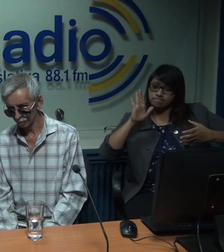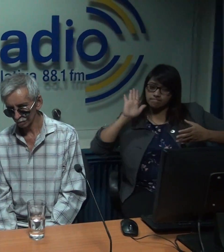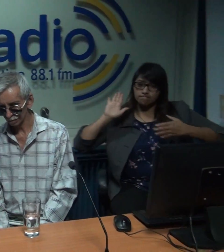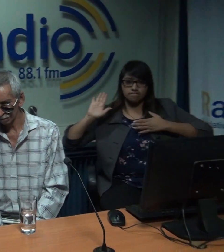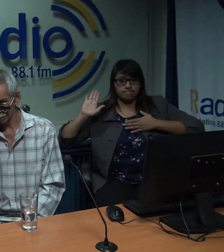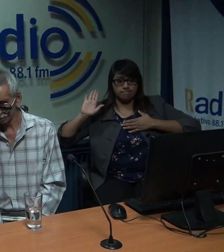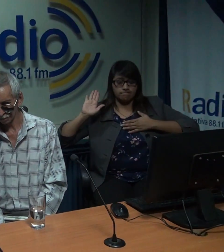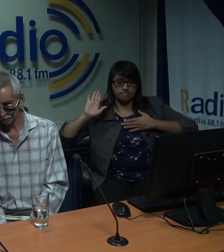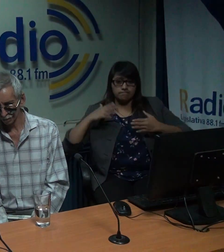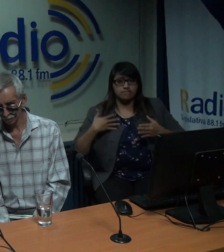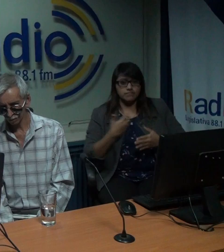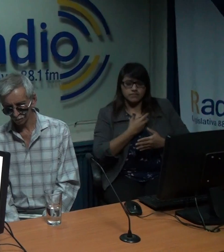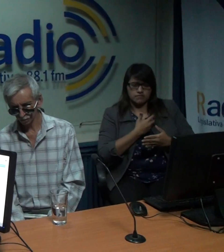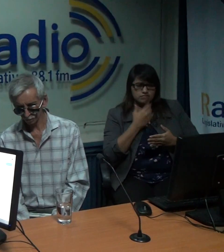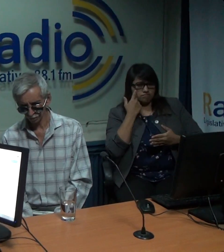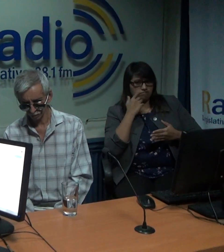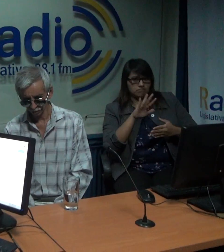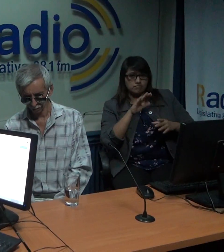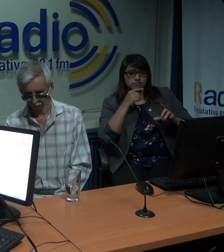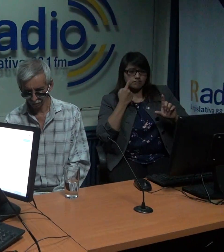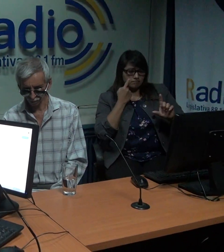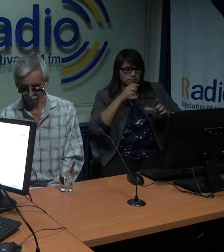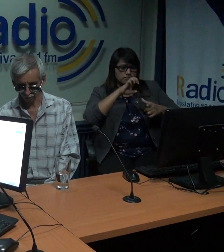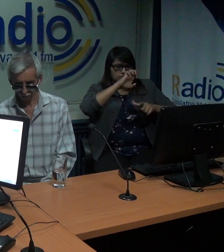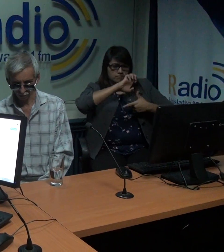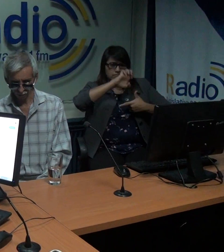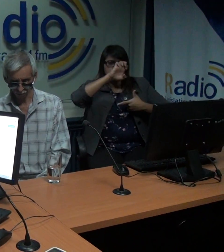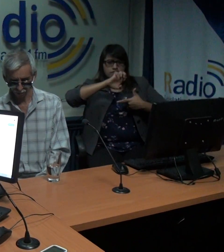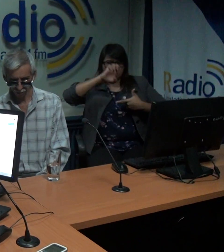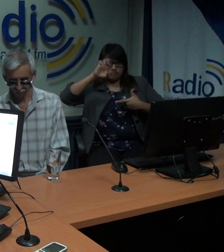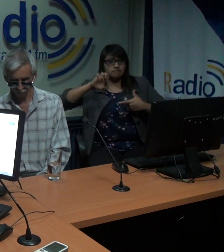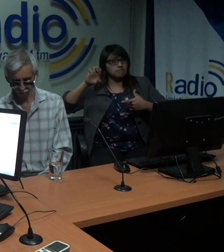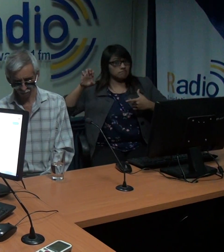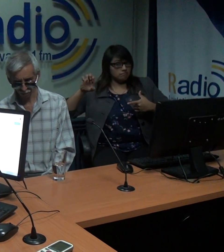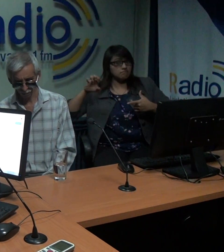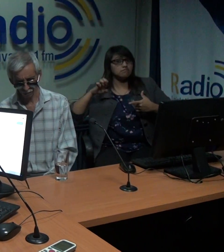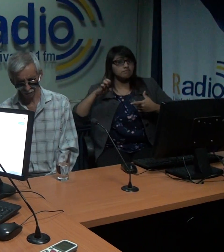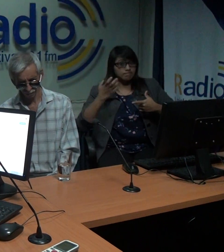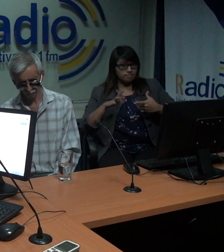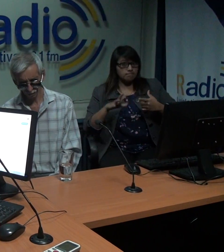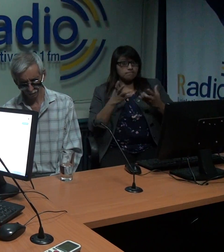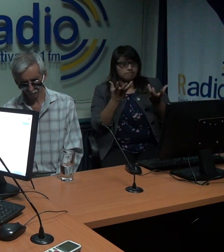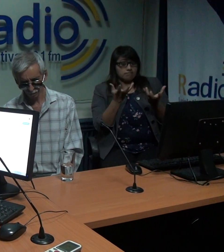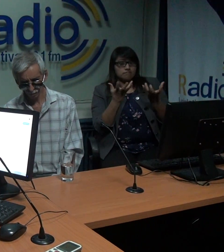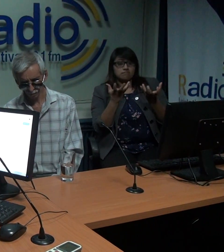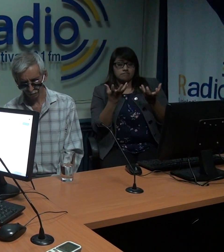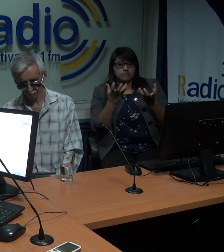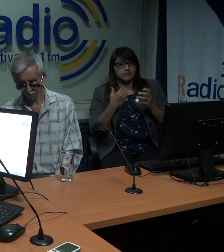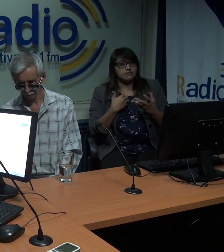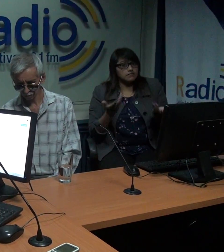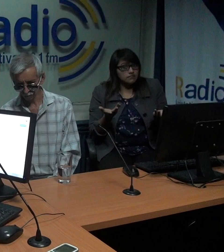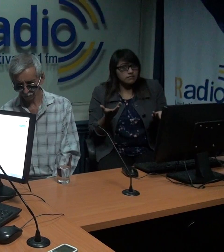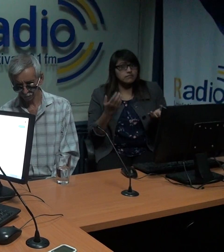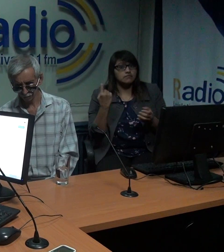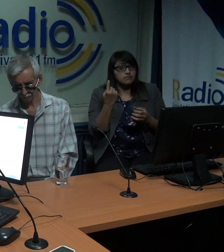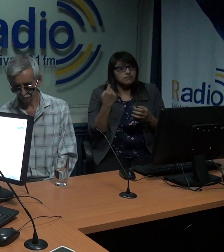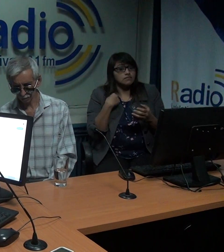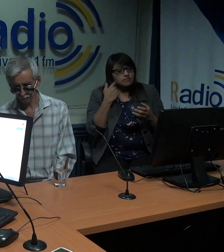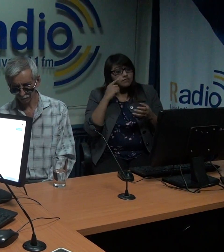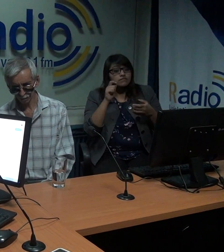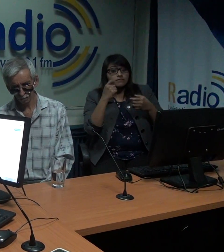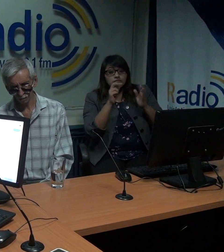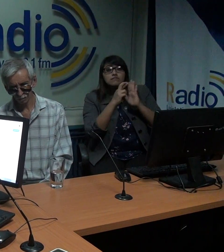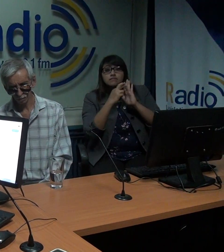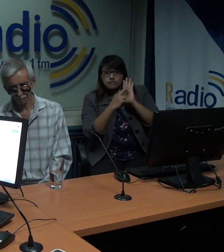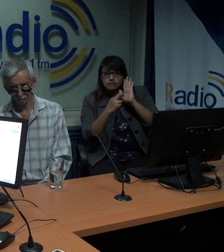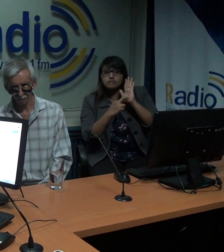nosotros nos vamos a ver las estadísticas vemos que hay una cantidad bastante considerable, y esto solamente de las personas que se han reportado.